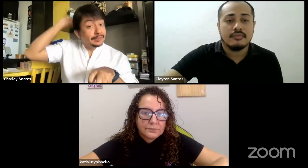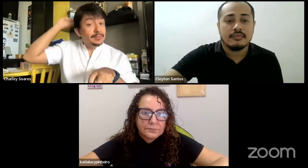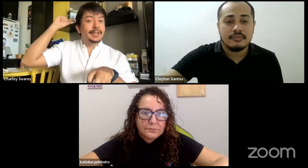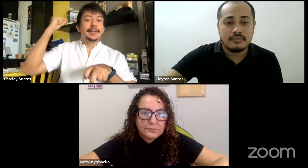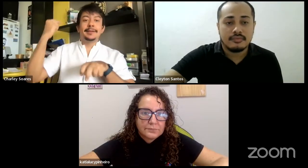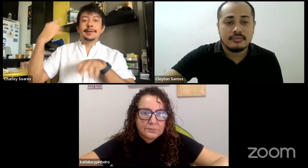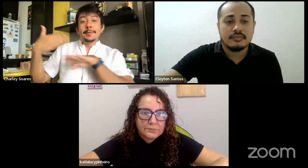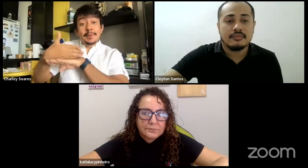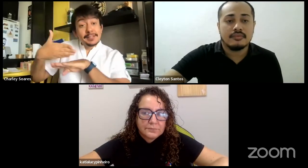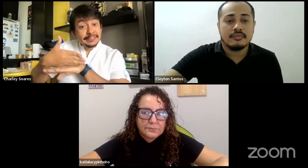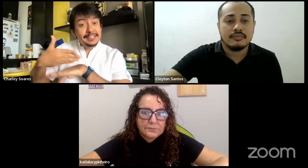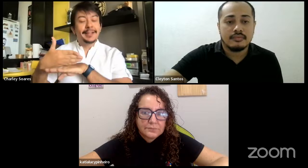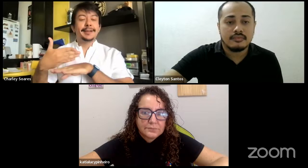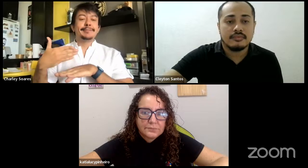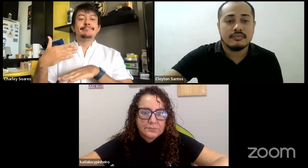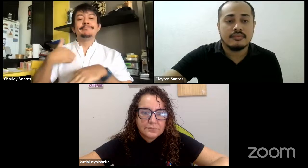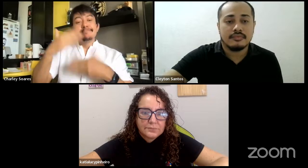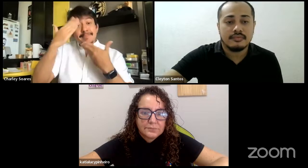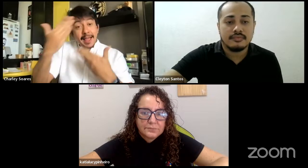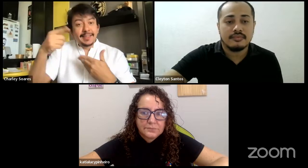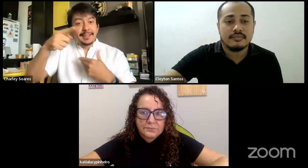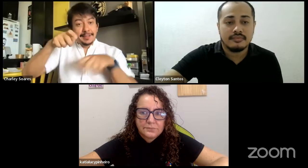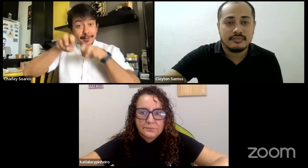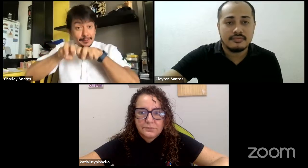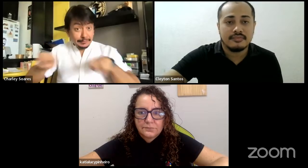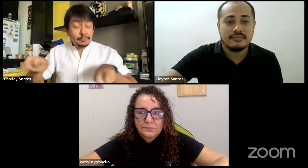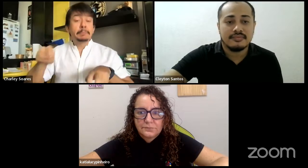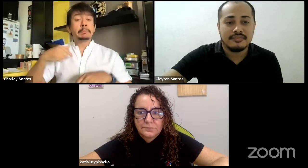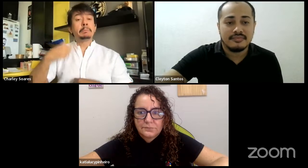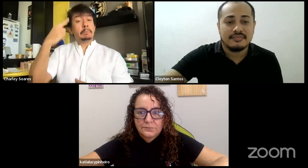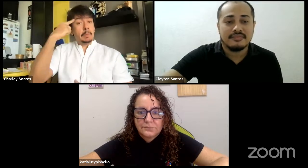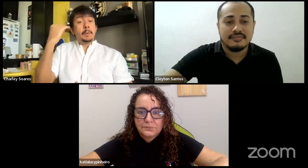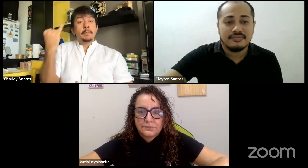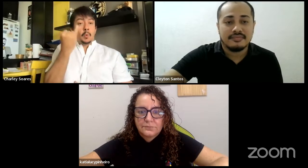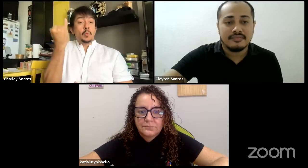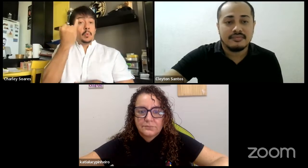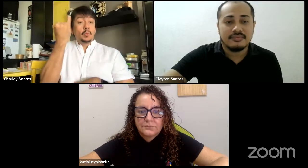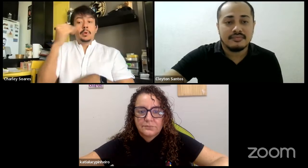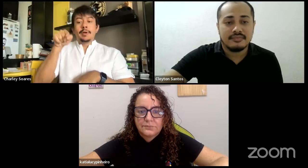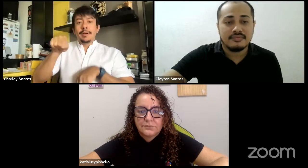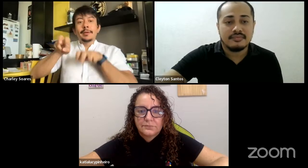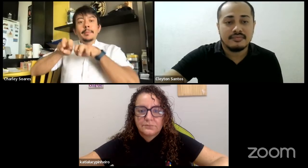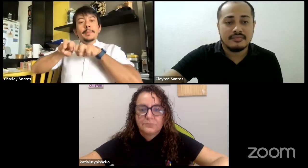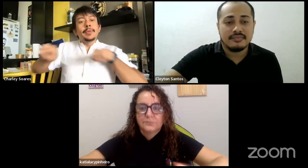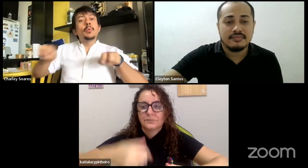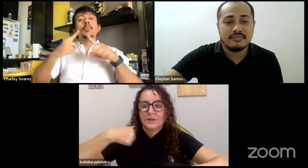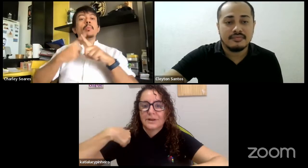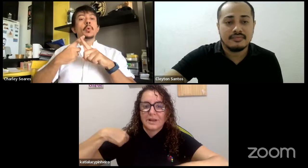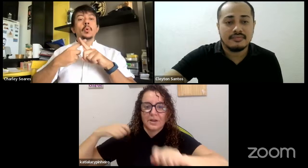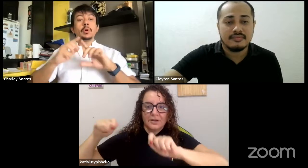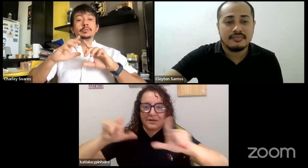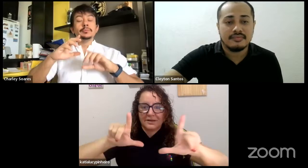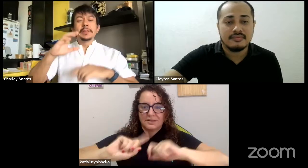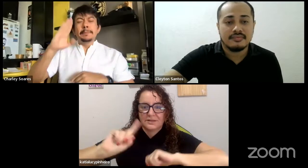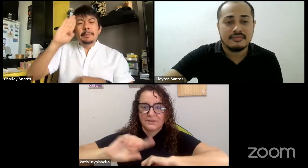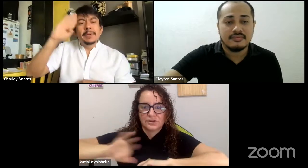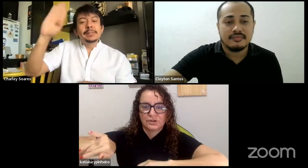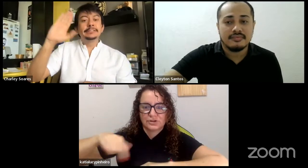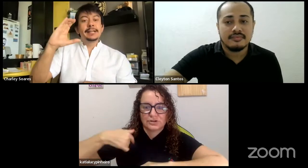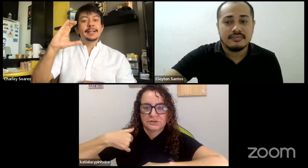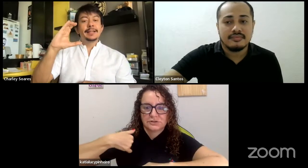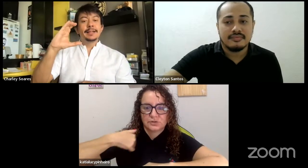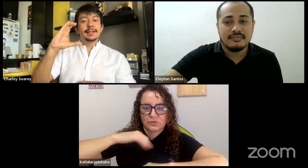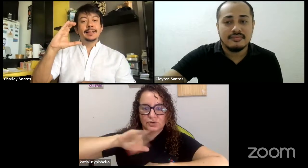E também a banca examinadora, né? E também que está participando, que eu gostaria de agradecer também por estar aqui. Eu acredito que seja